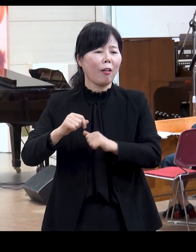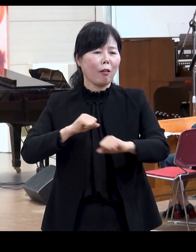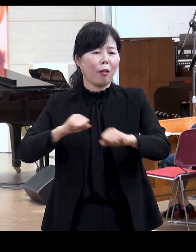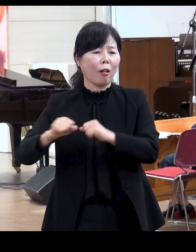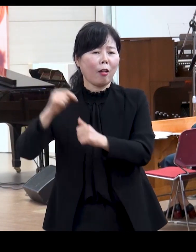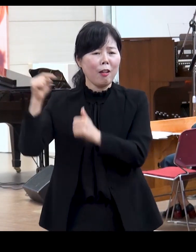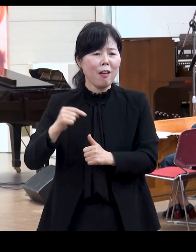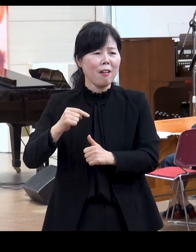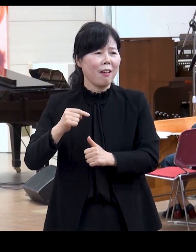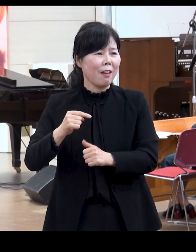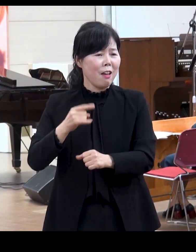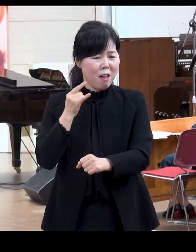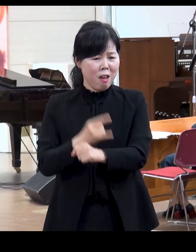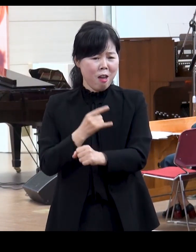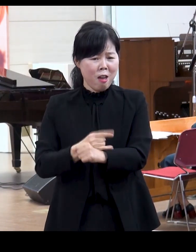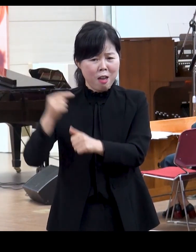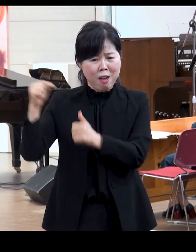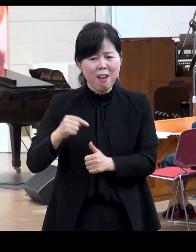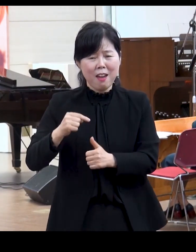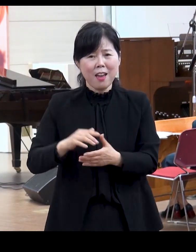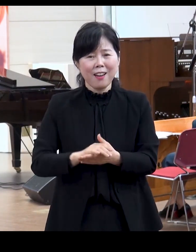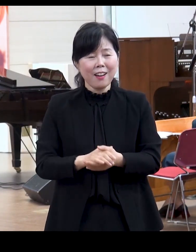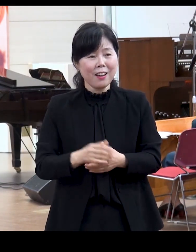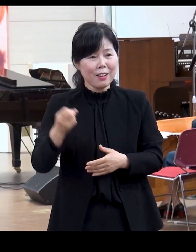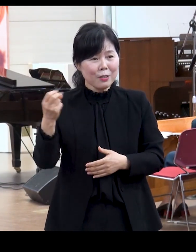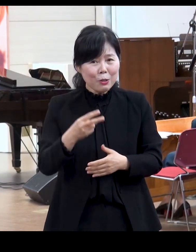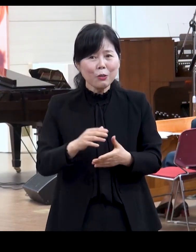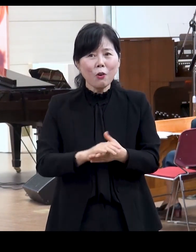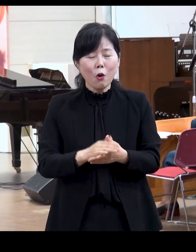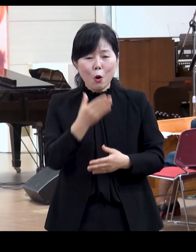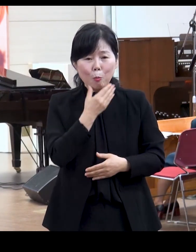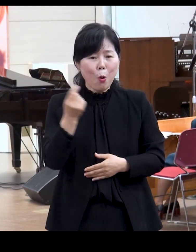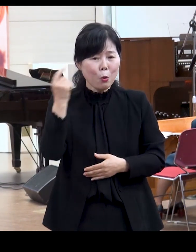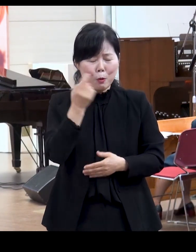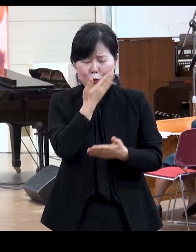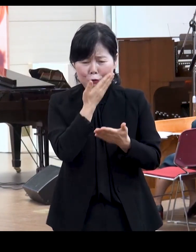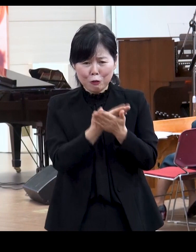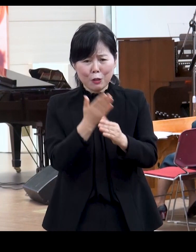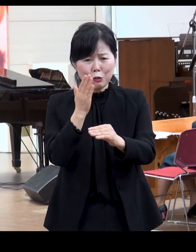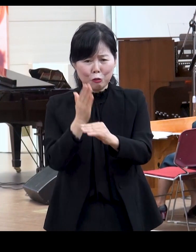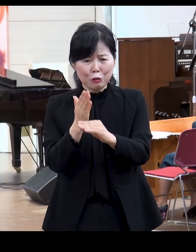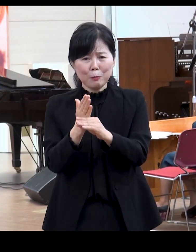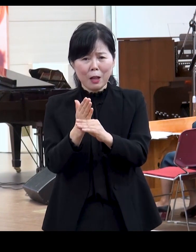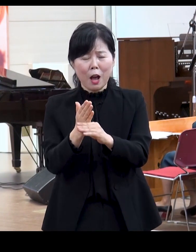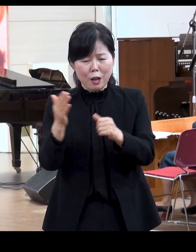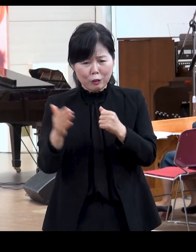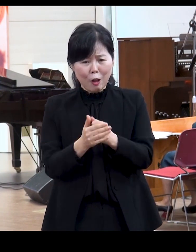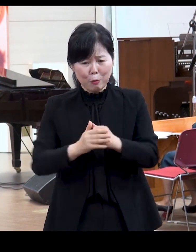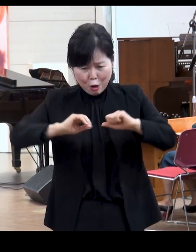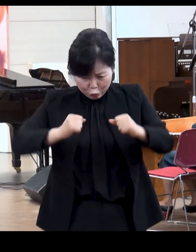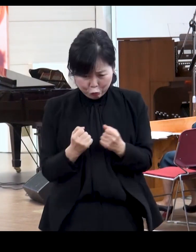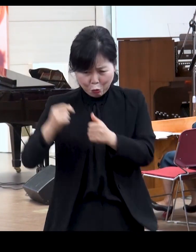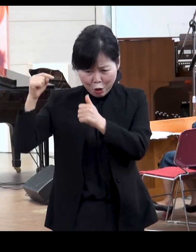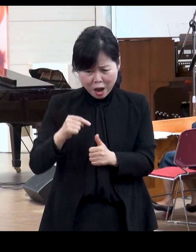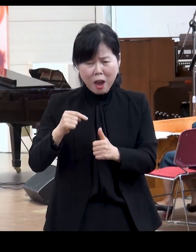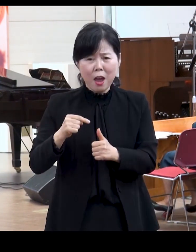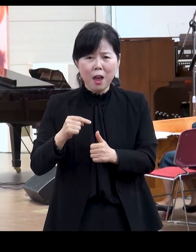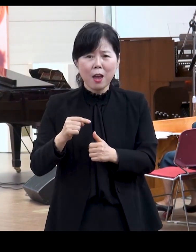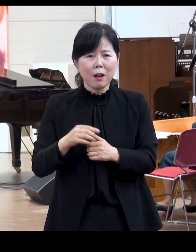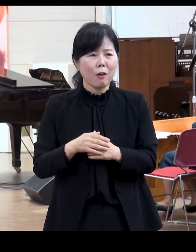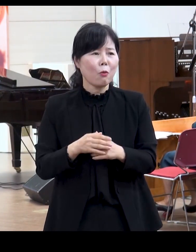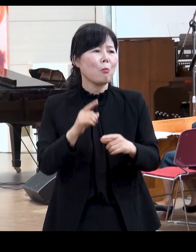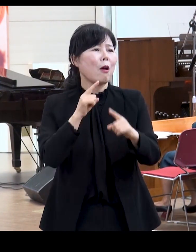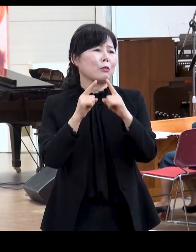하라고 말씀하시는 거예요. 그냥 하라고 말씀하시는 정도가 아니라 이게 복음의 핵심이라고, 그러니까 그렇게 해야